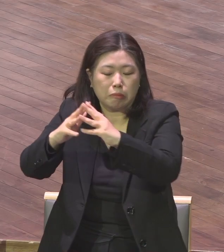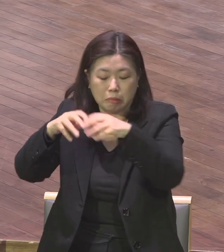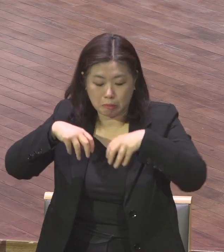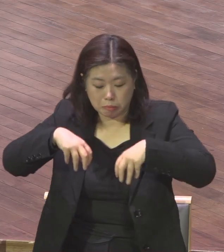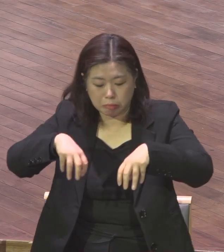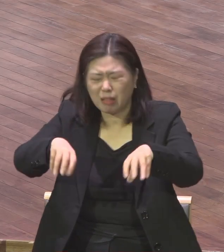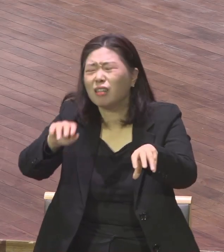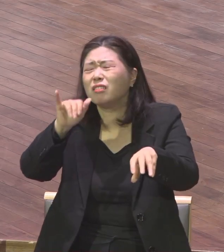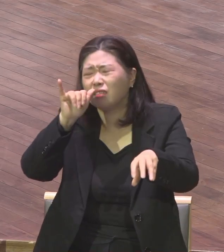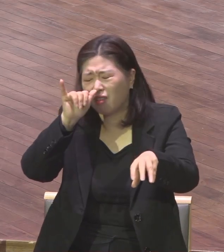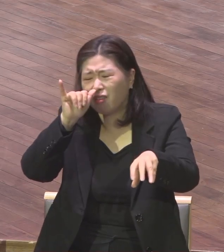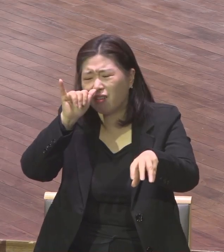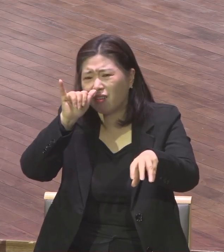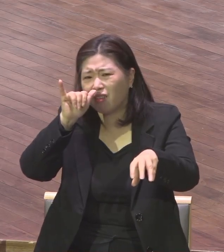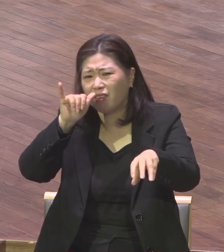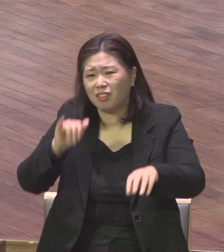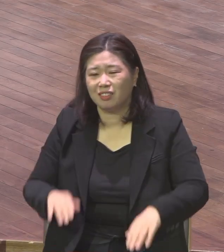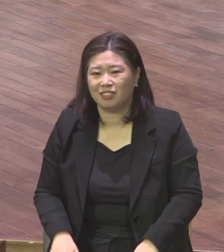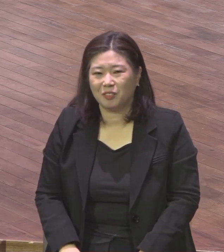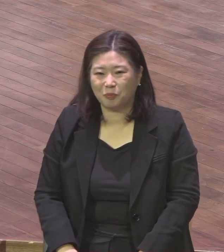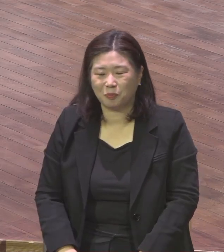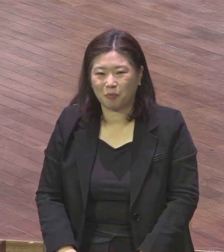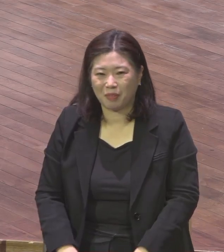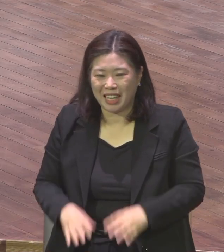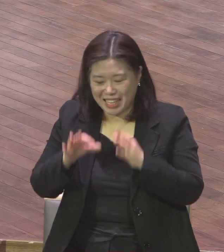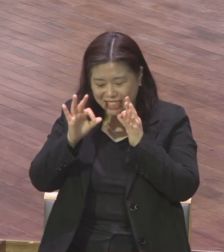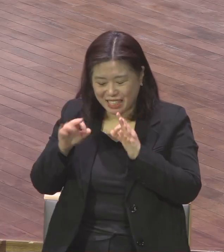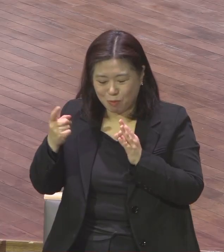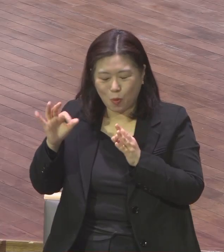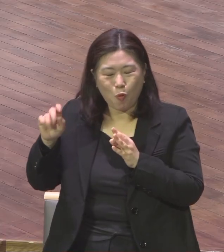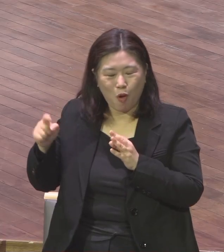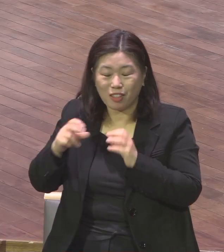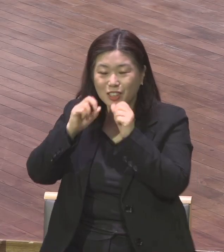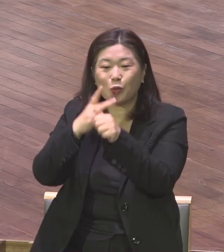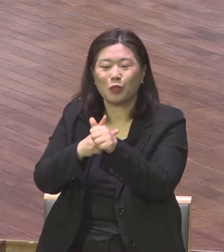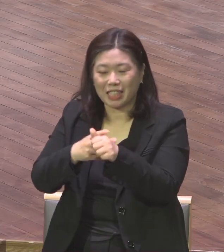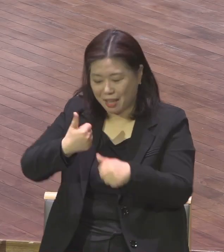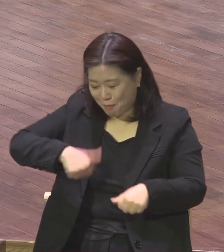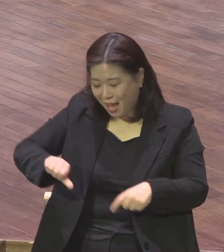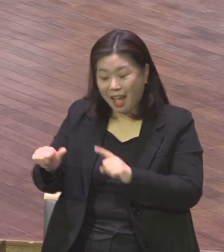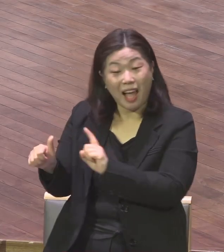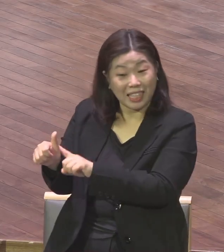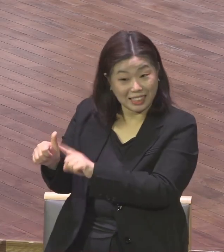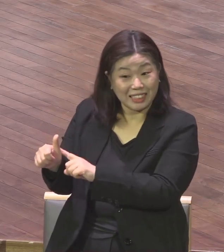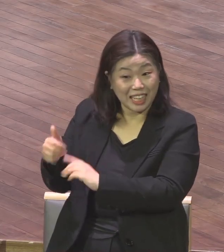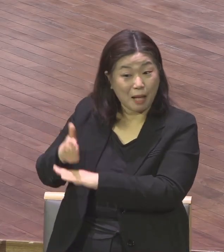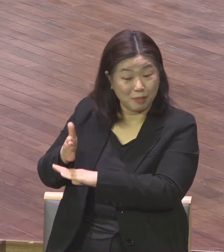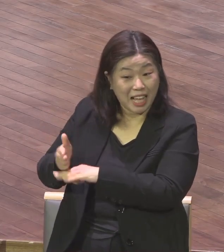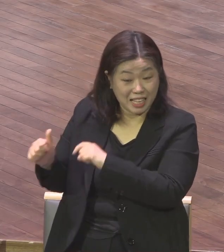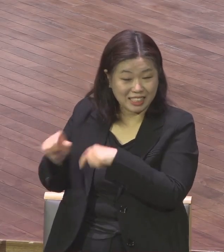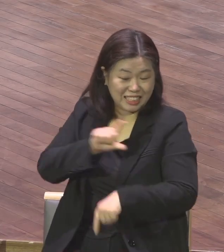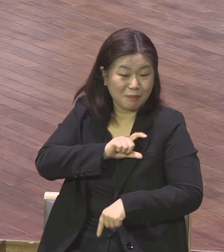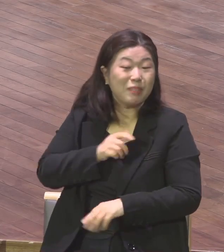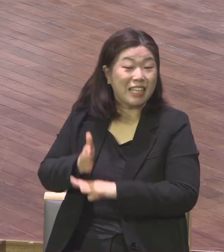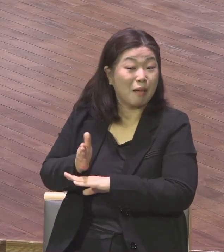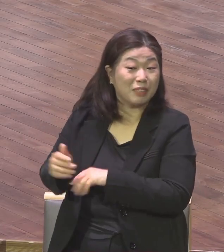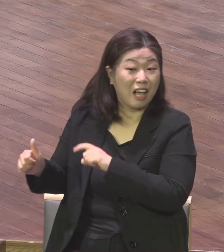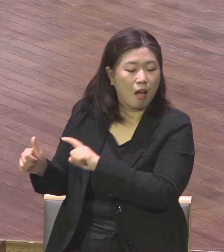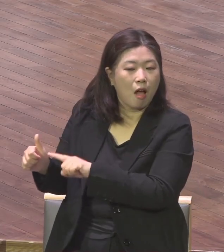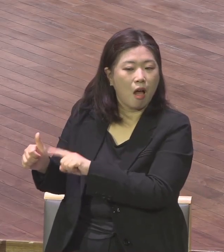엘리트입니다. 그것도 특수 부대에 나왔어요. 허우적거리고 다녀도.